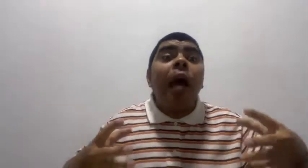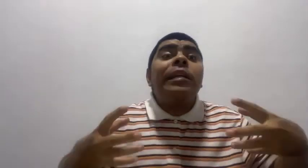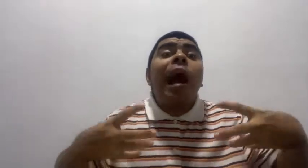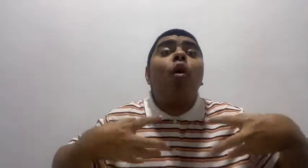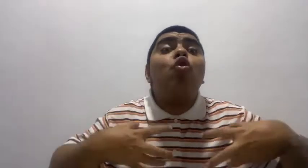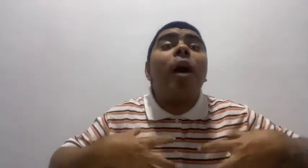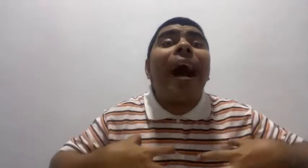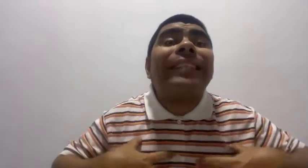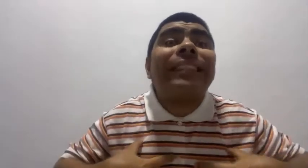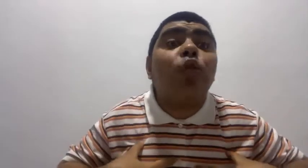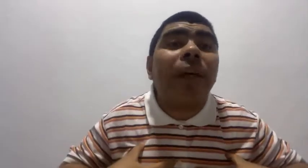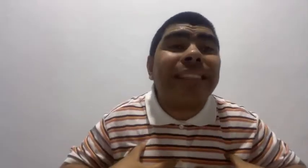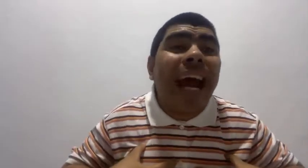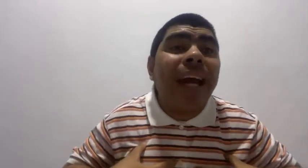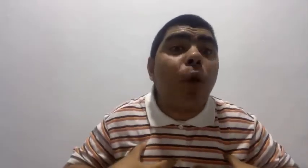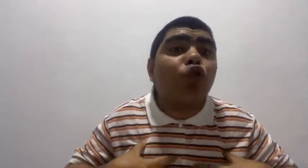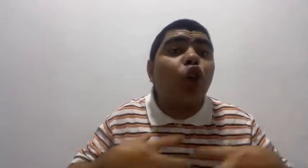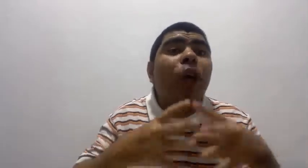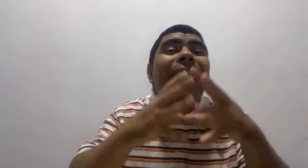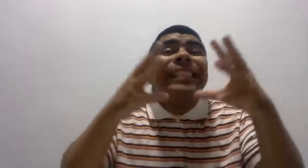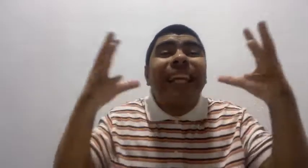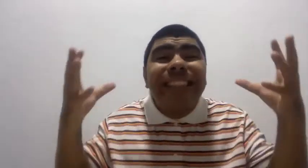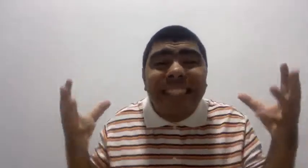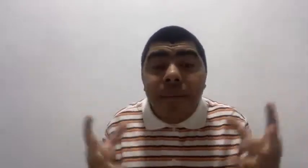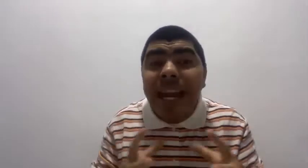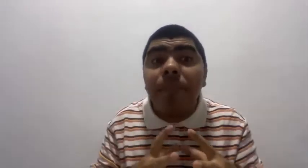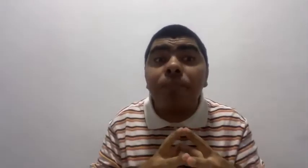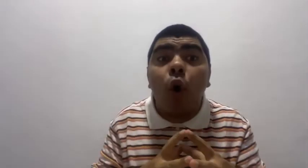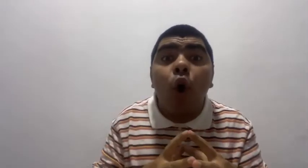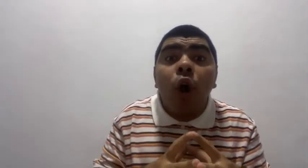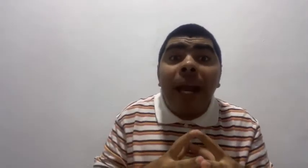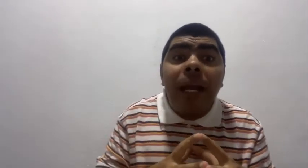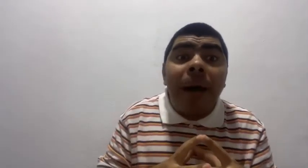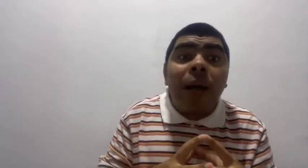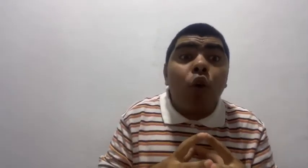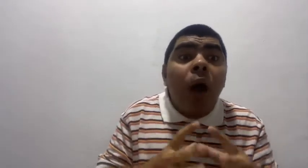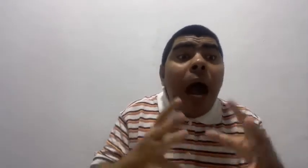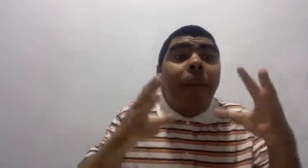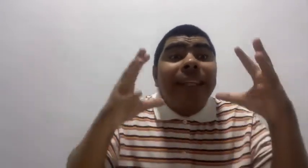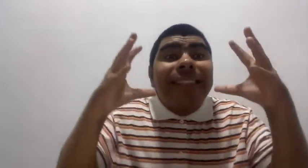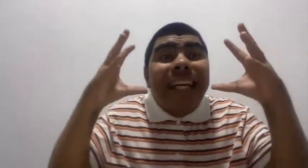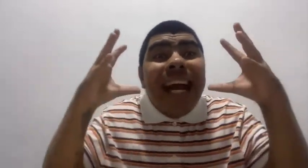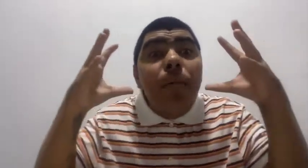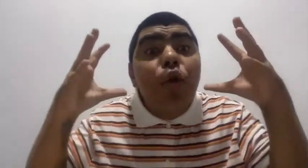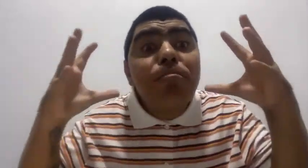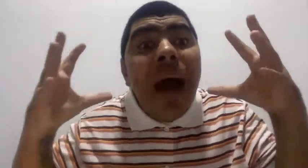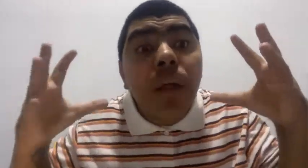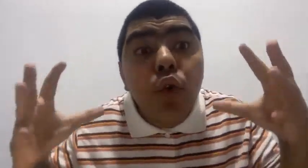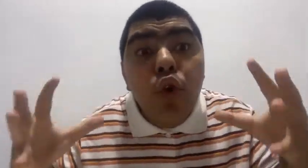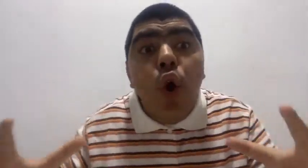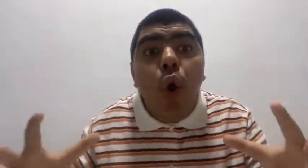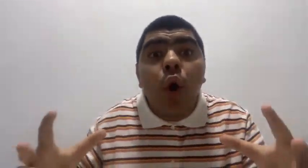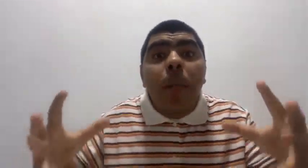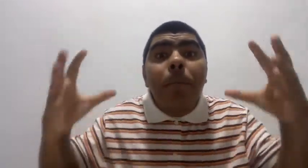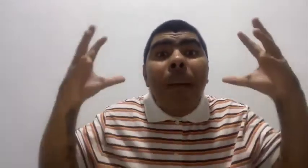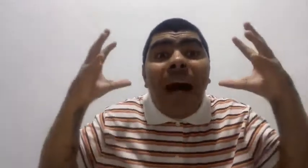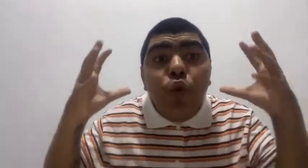y aún hasta en nuestras emociones y sentimientos, hermano. Amén. Seamos maduros,